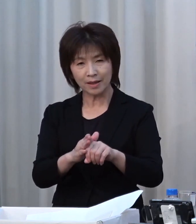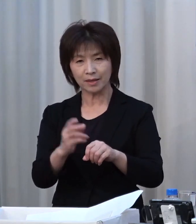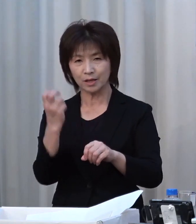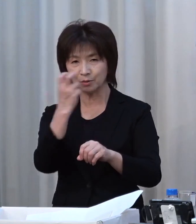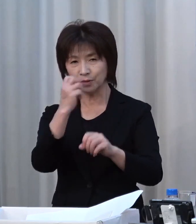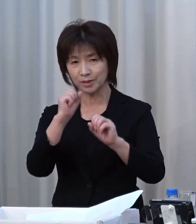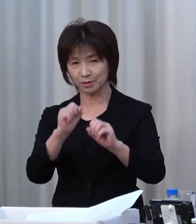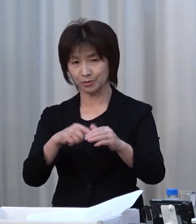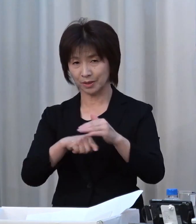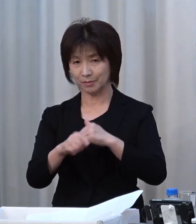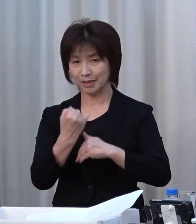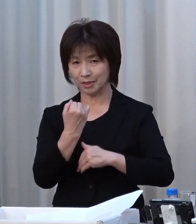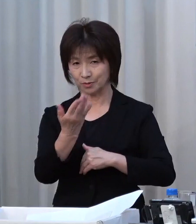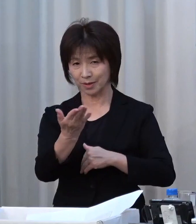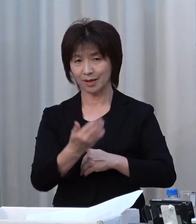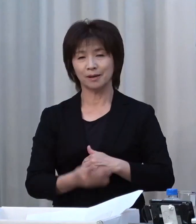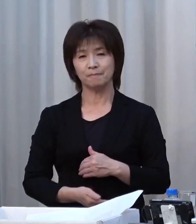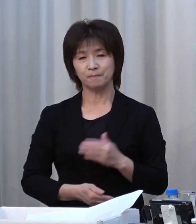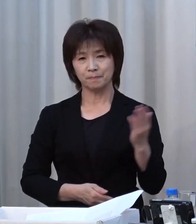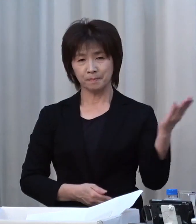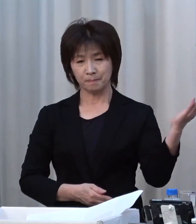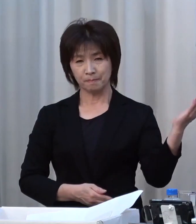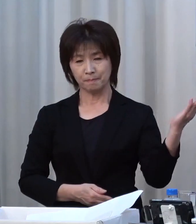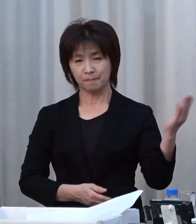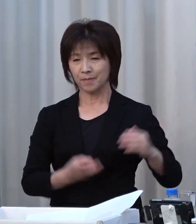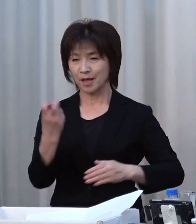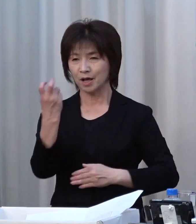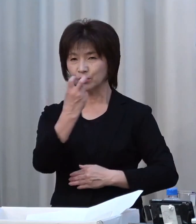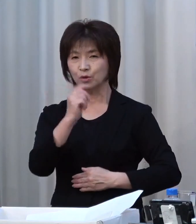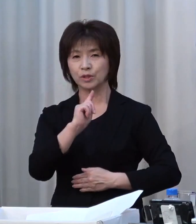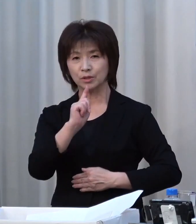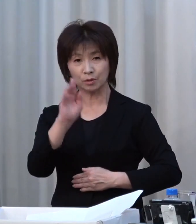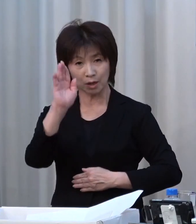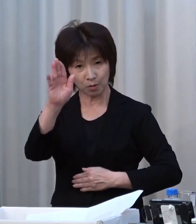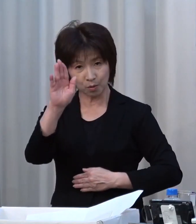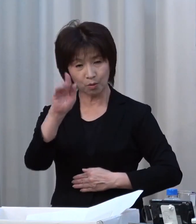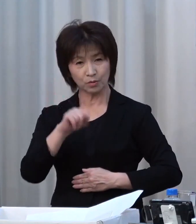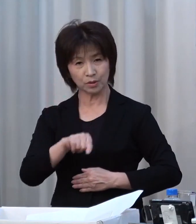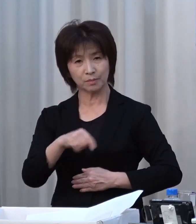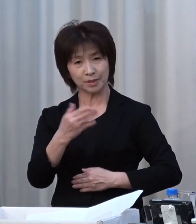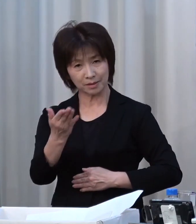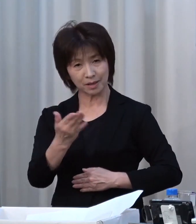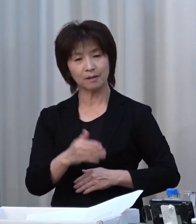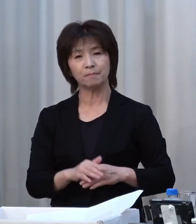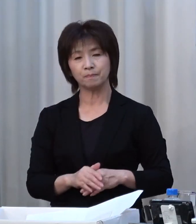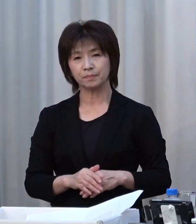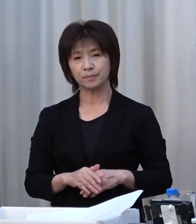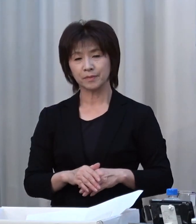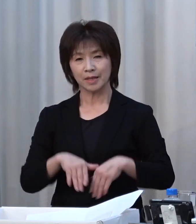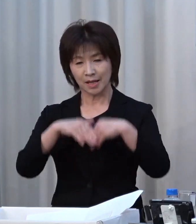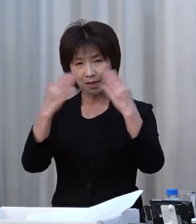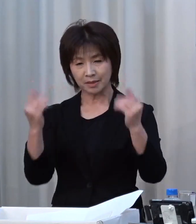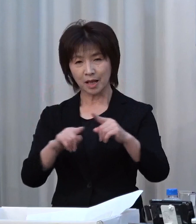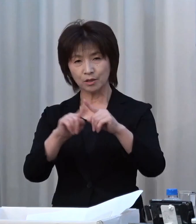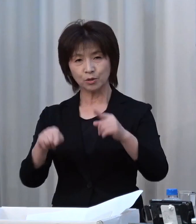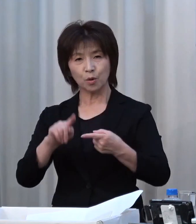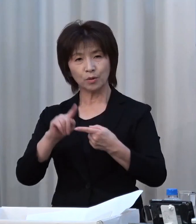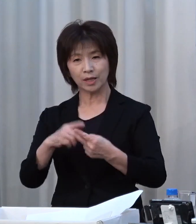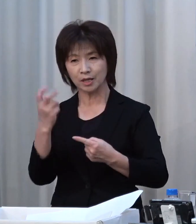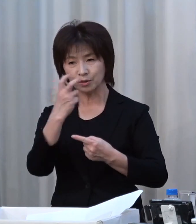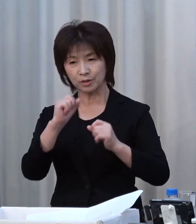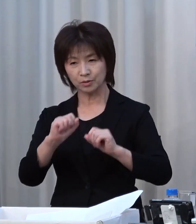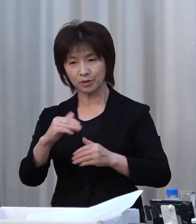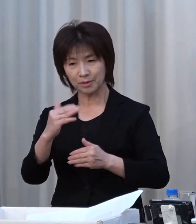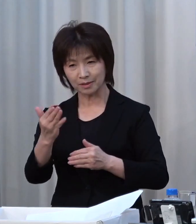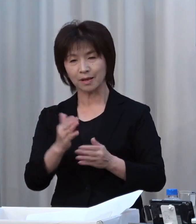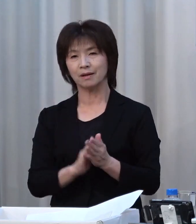ということでいいですよね。 調査といいますか、今後という。 今後 動的に調査するとかそういうことはないということですか。 あ